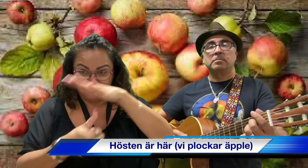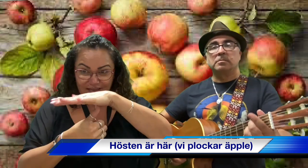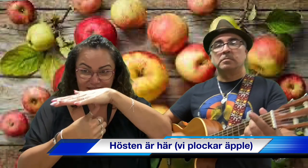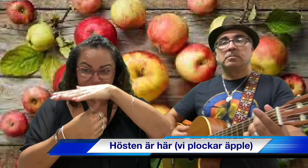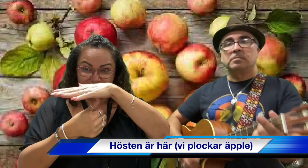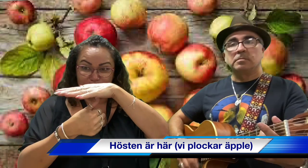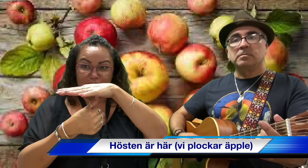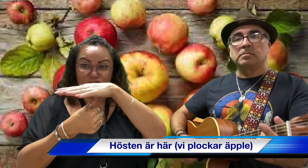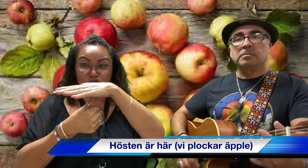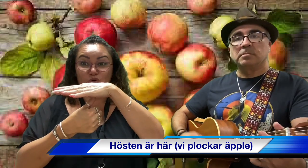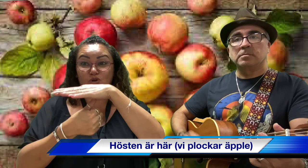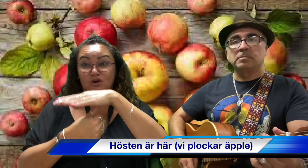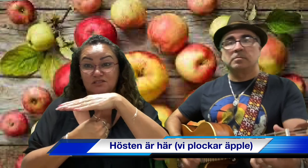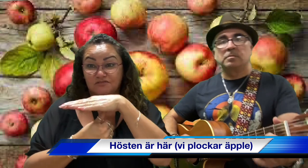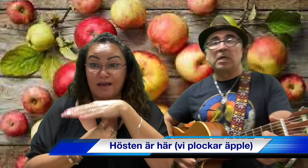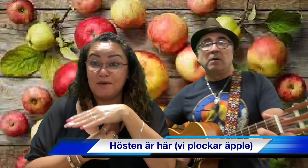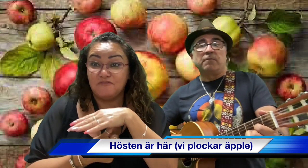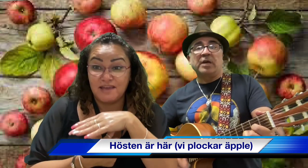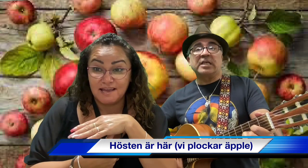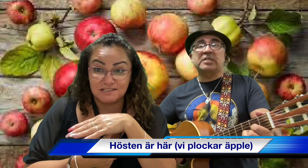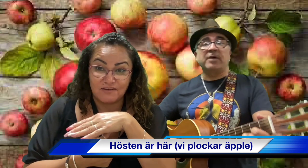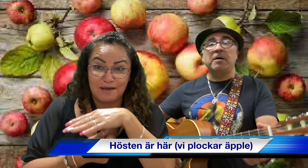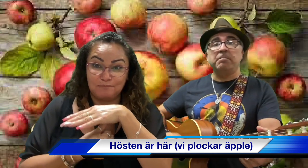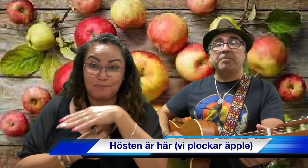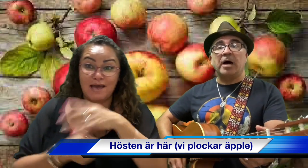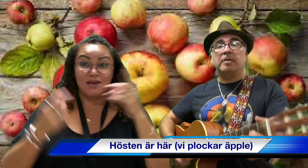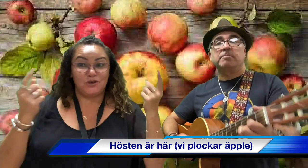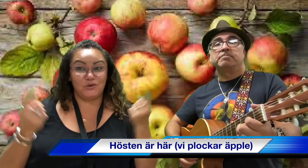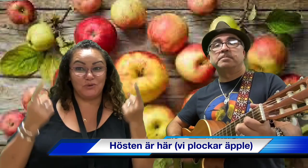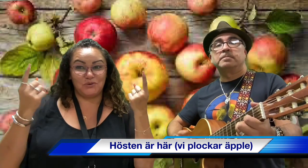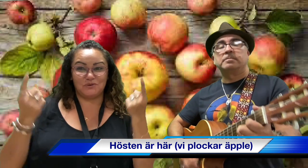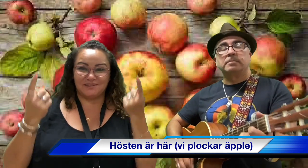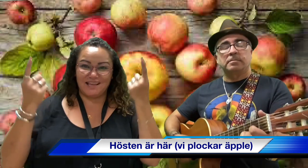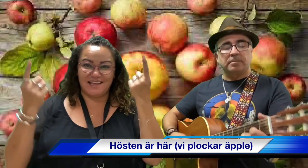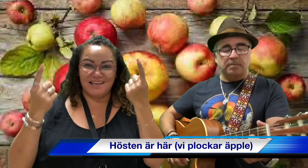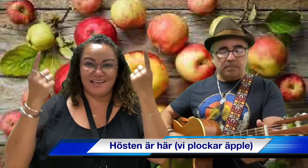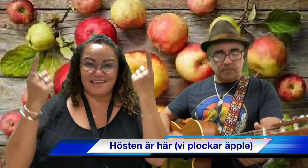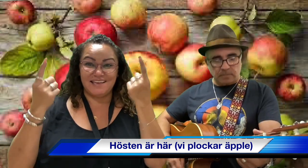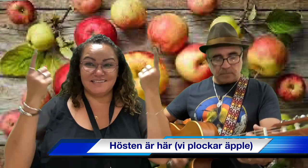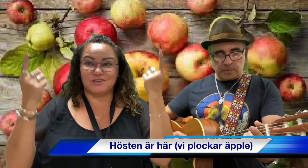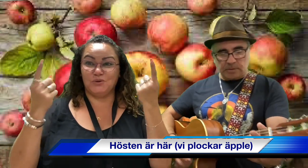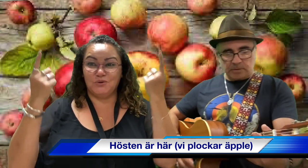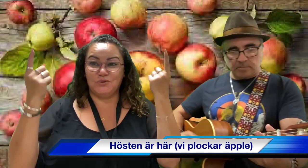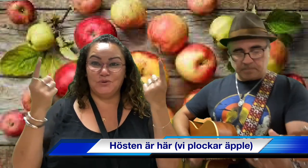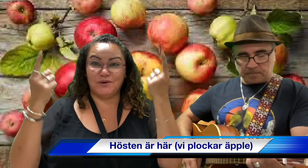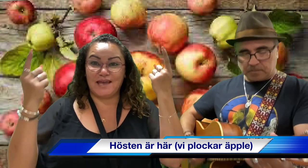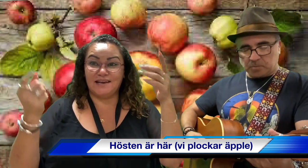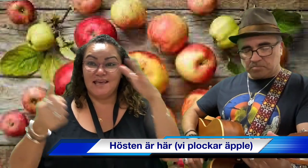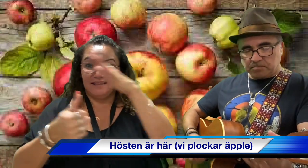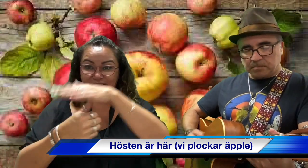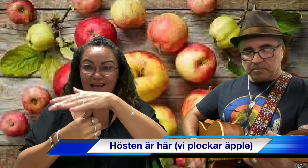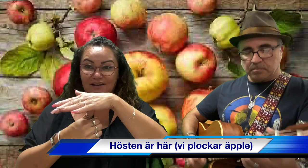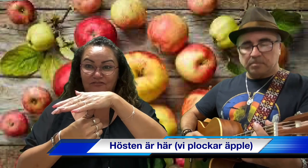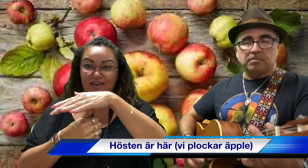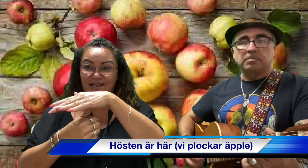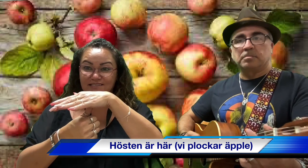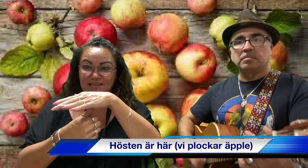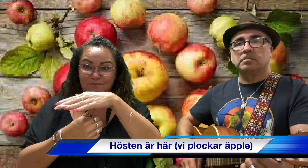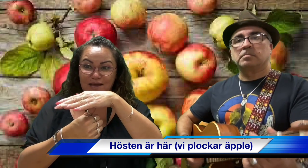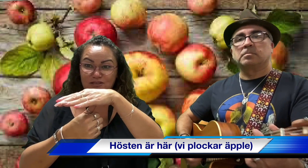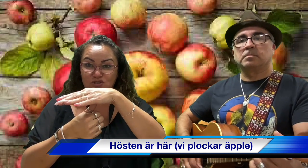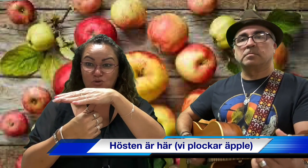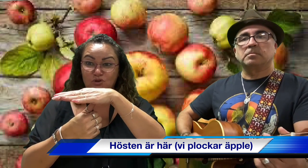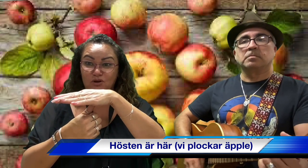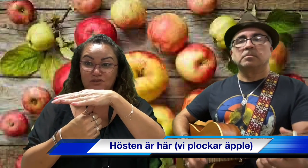Där växer massor av svamp, ringer svampar ute i skogen. Där